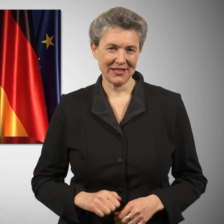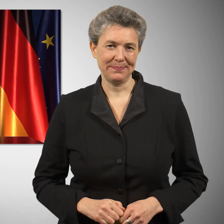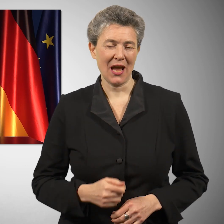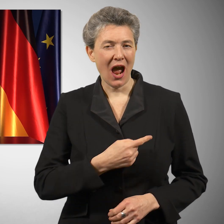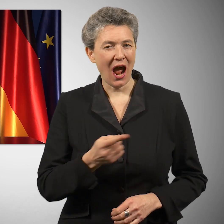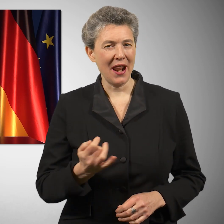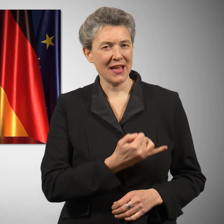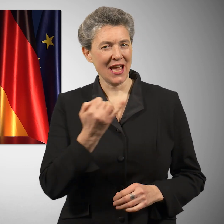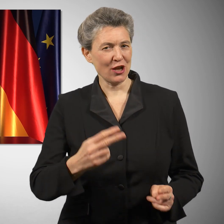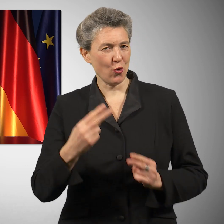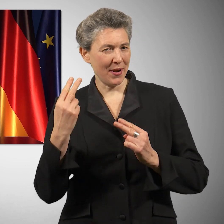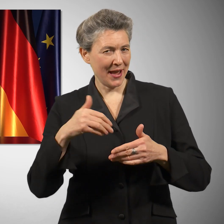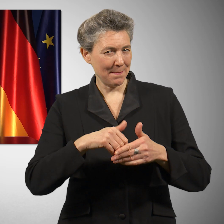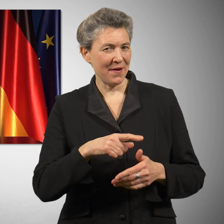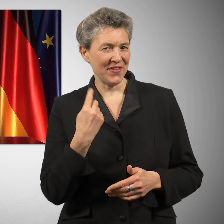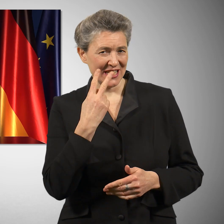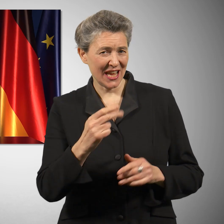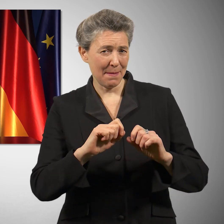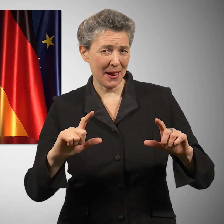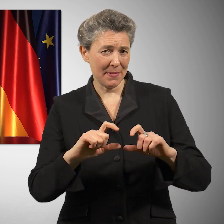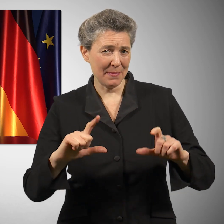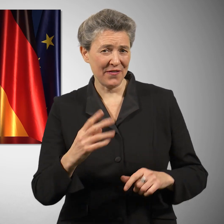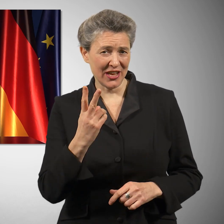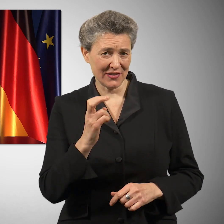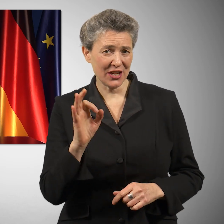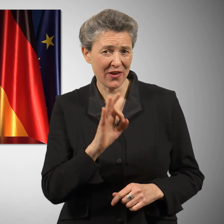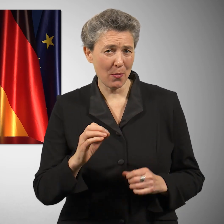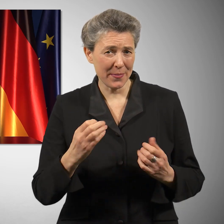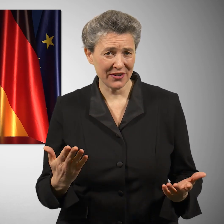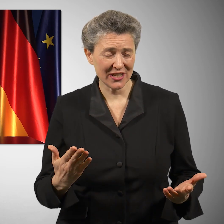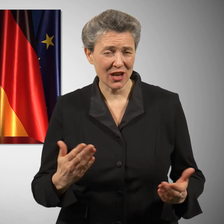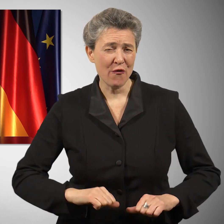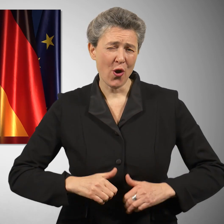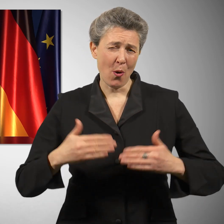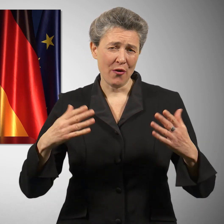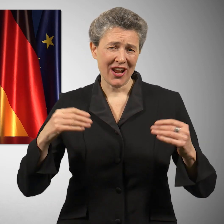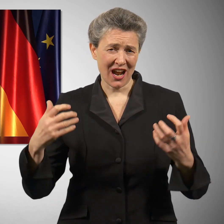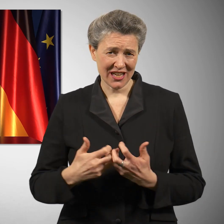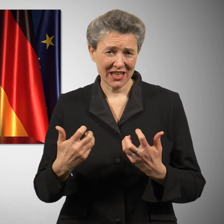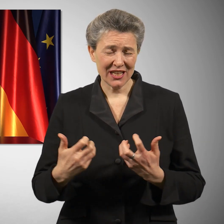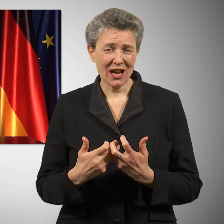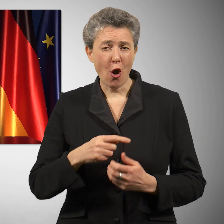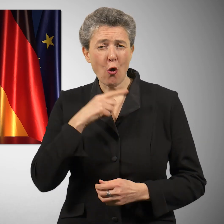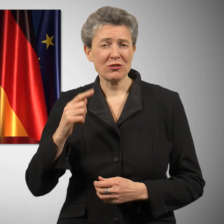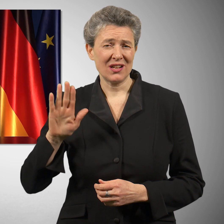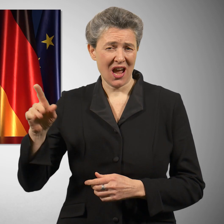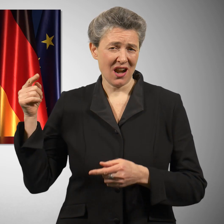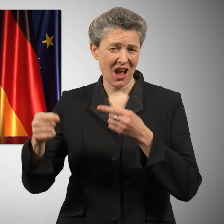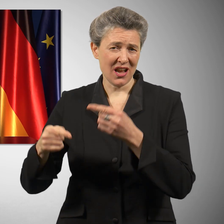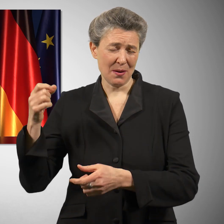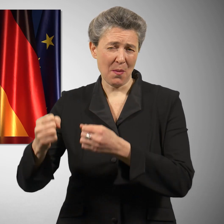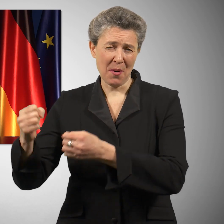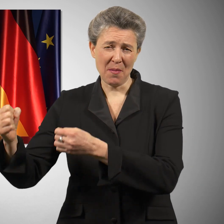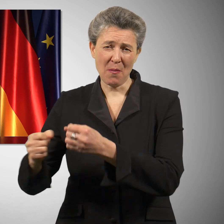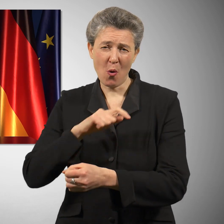des 24. Februar, als im Morgengrauen die ersten russischen Raketen in Kiew, Charkiw und Odessa und anderen